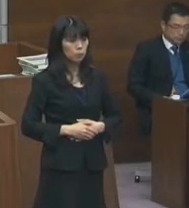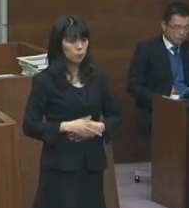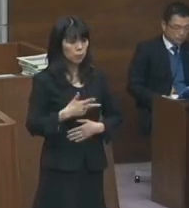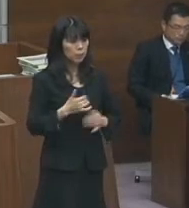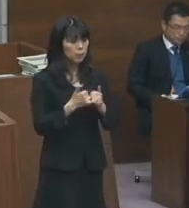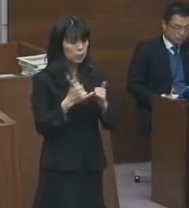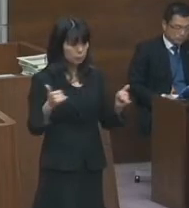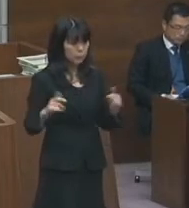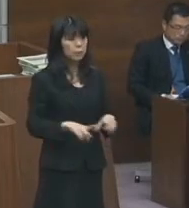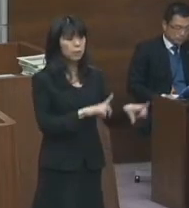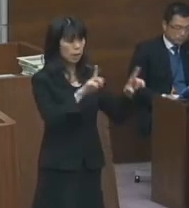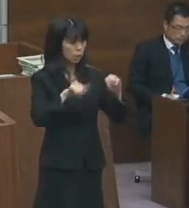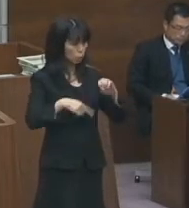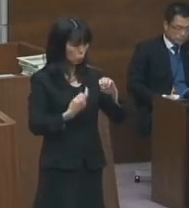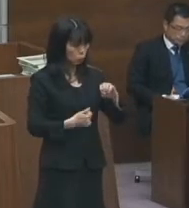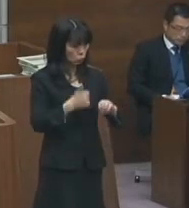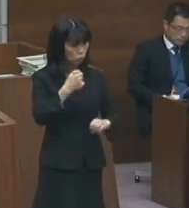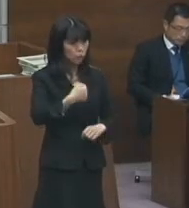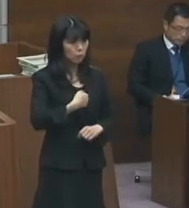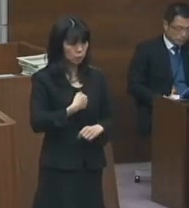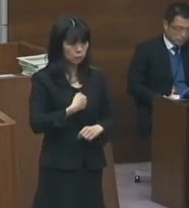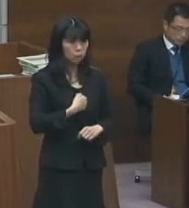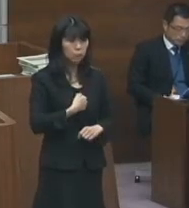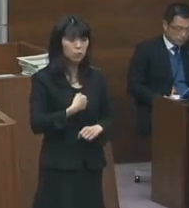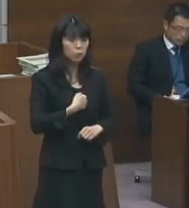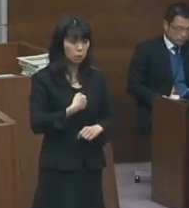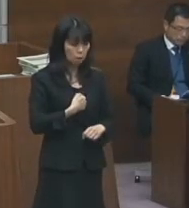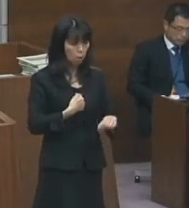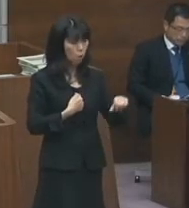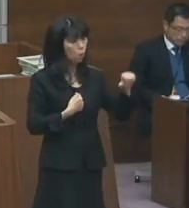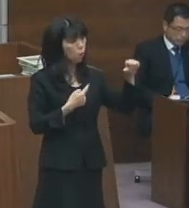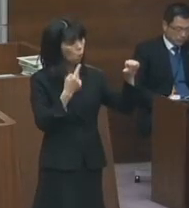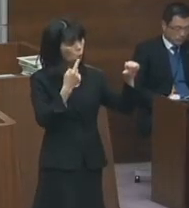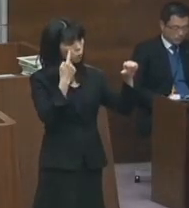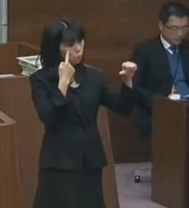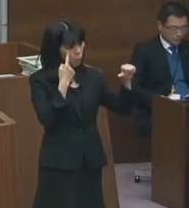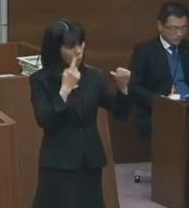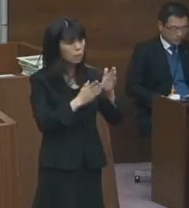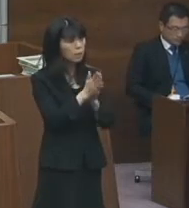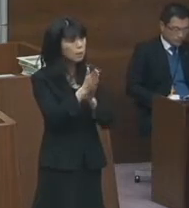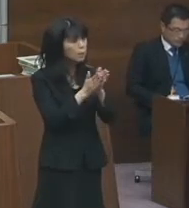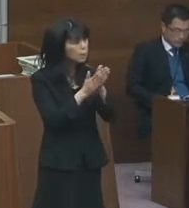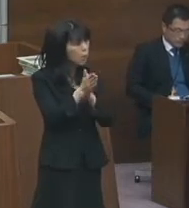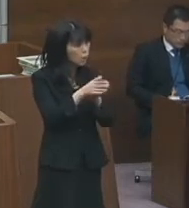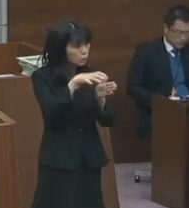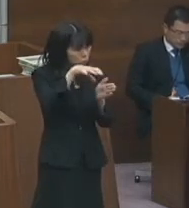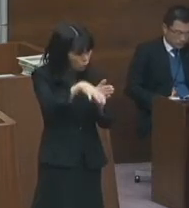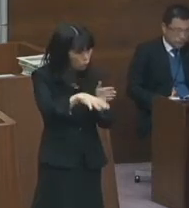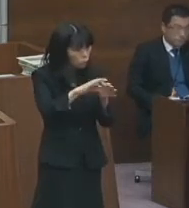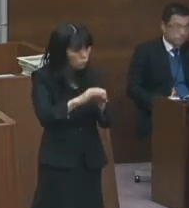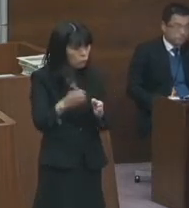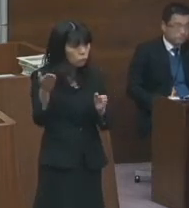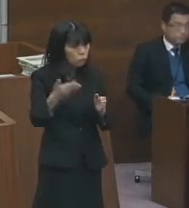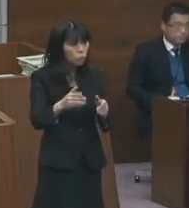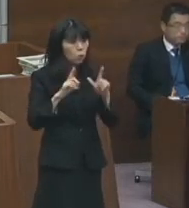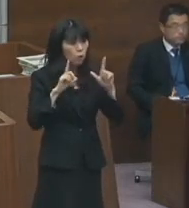市民生活局長でございます。私からは5項目目の採除について順次お答えをいた